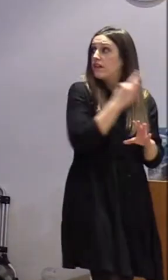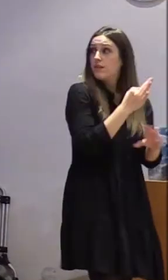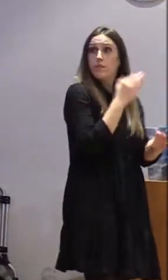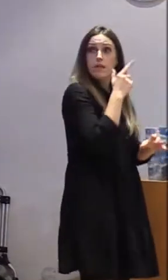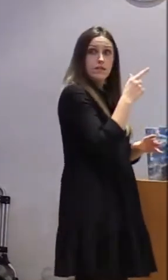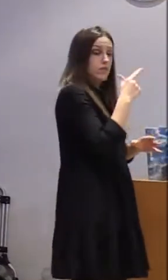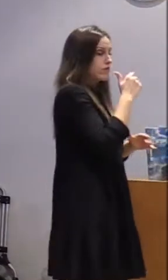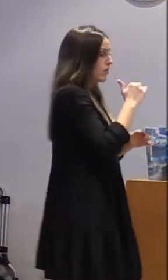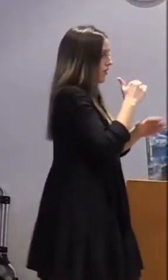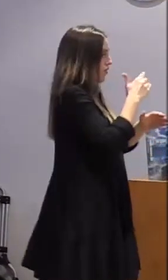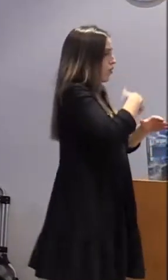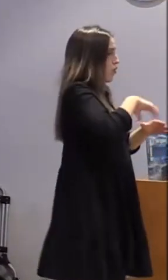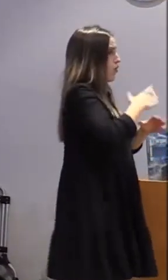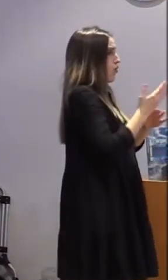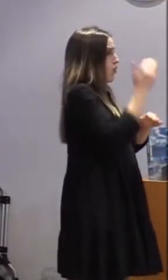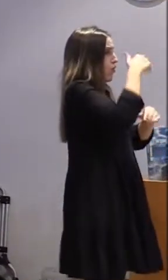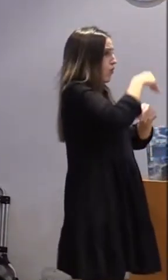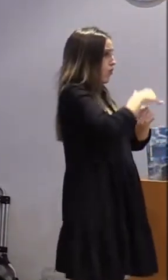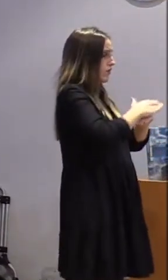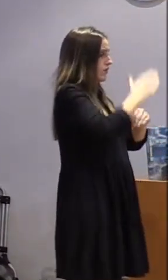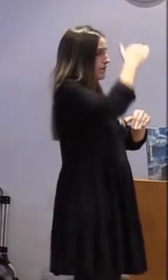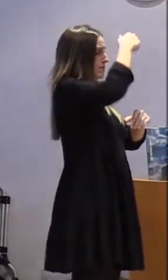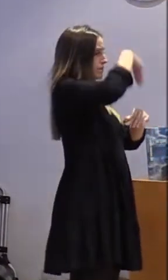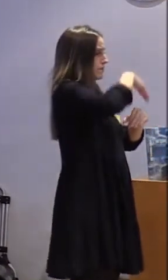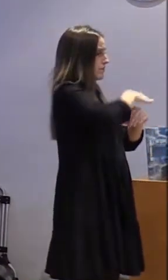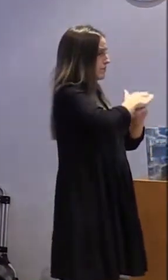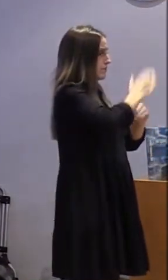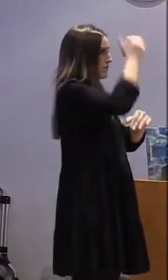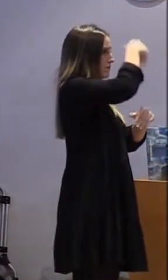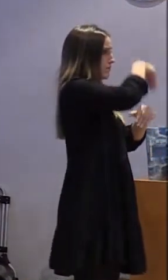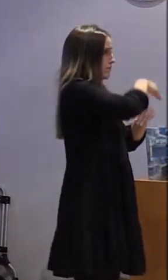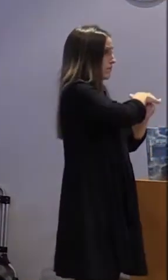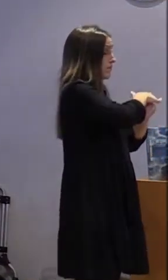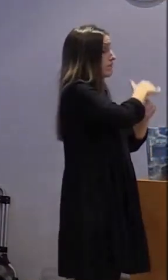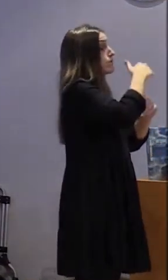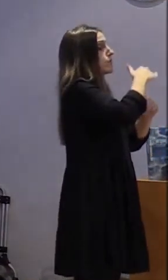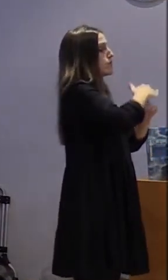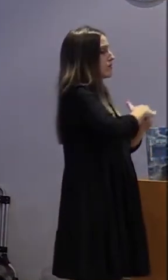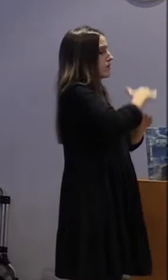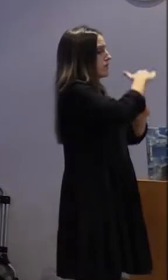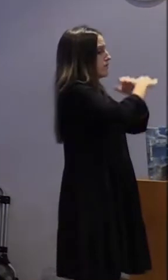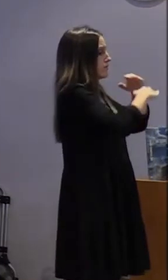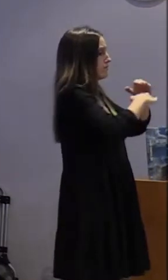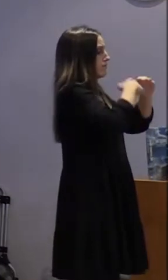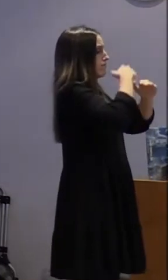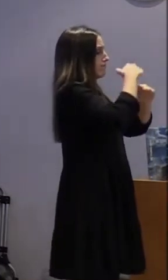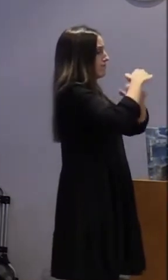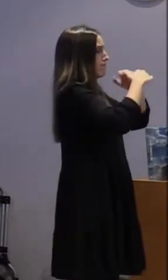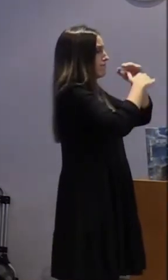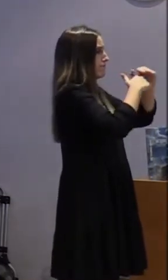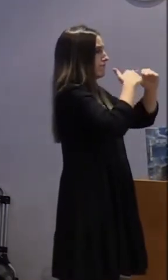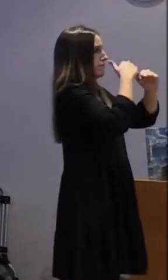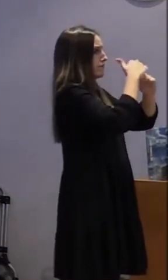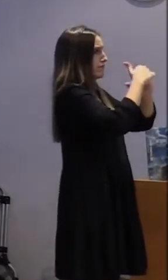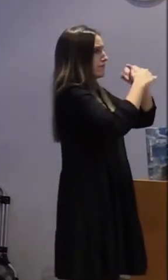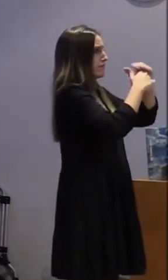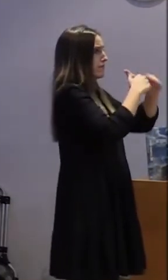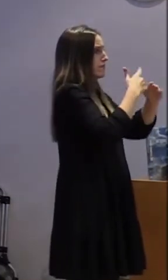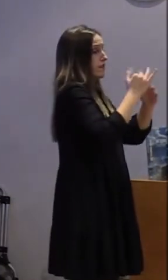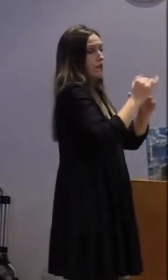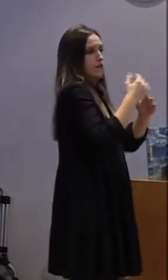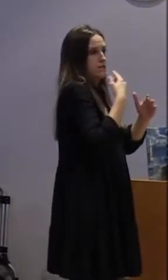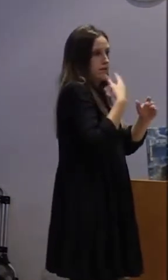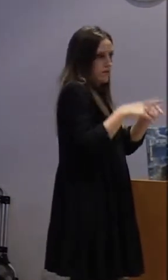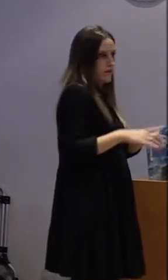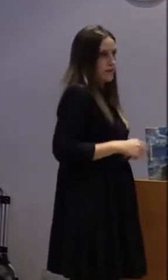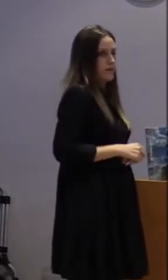va amortiguándose según va alejándose del obstáculo montañoso, pues lógicamente aparecen en distintas crestas distintas series